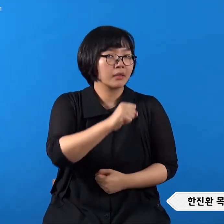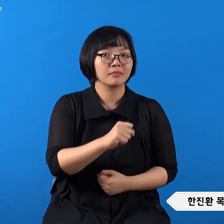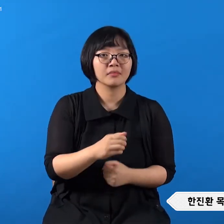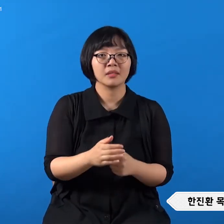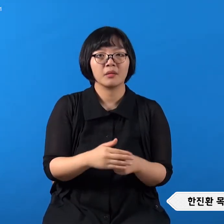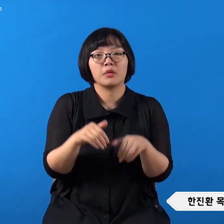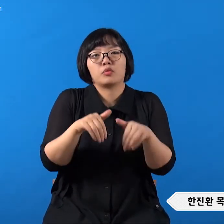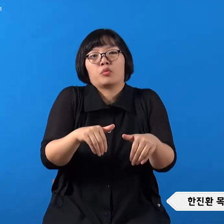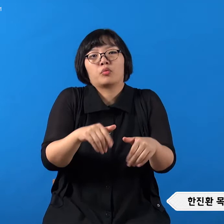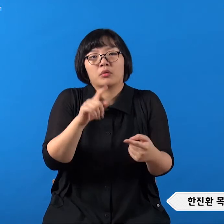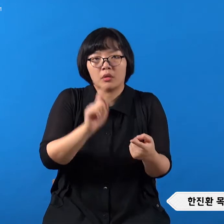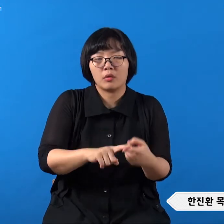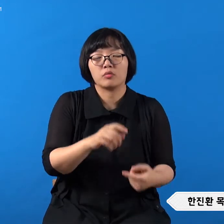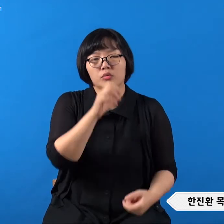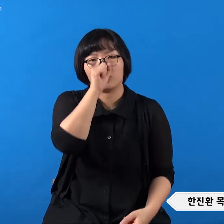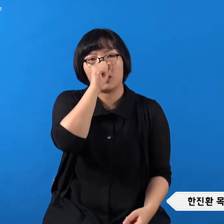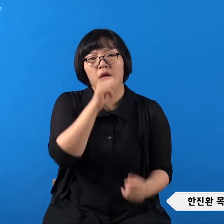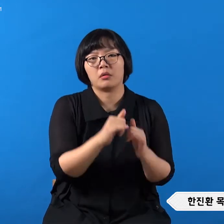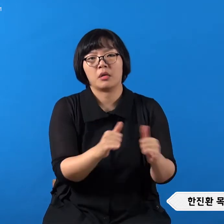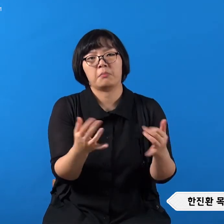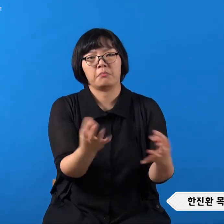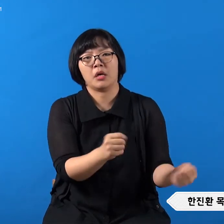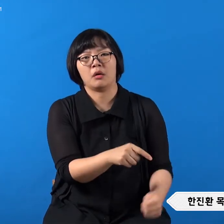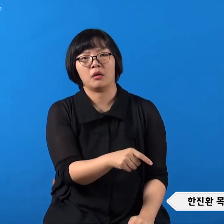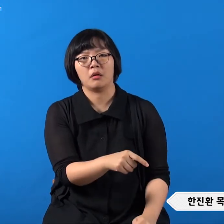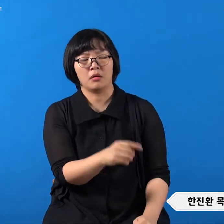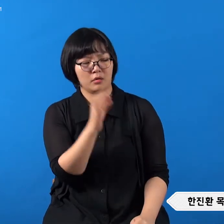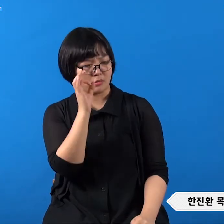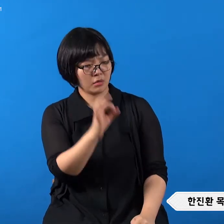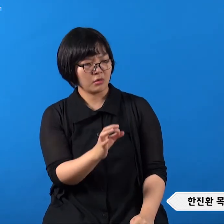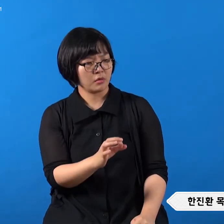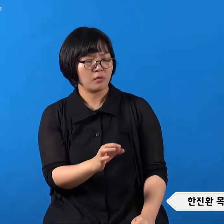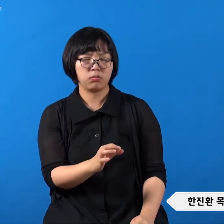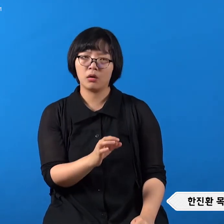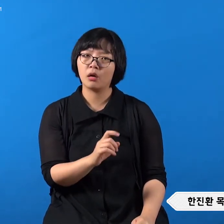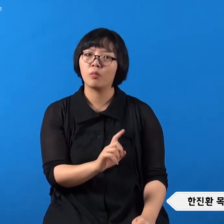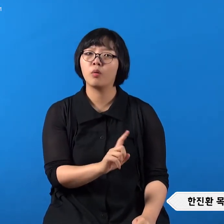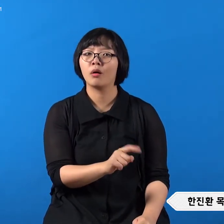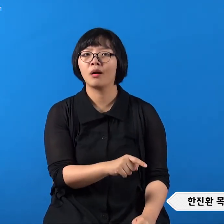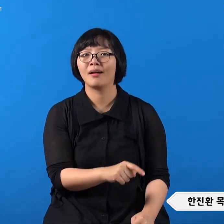사람들이 많았습니다. 정말 그건 말도 안 되는 짓 아닙니까?